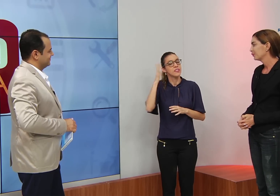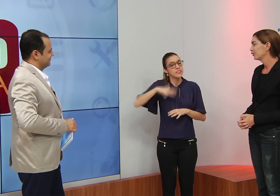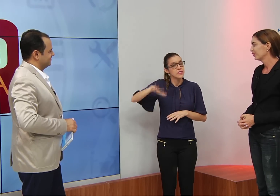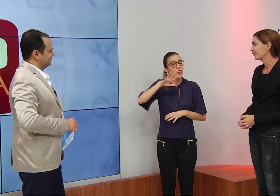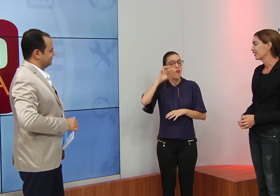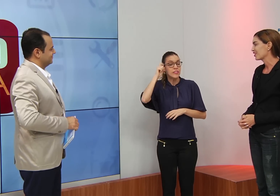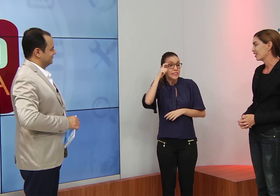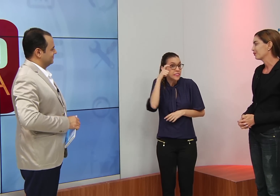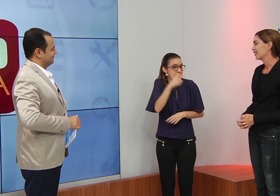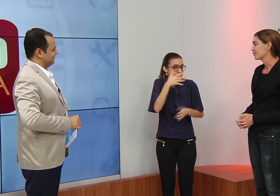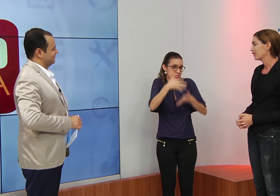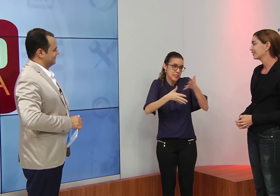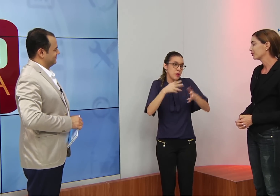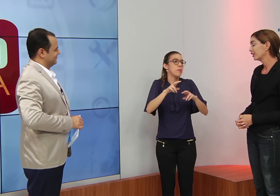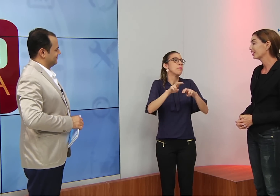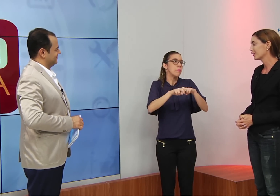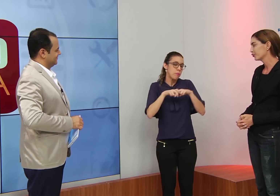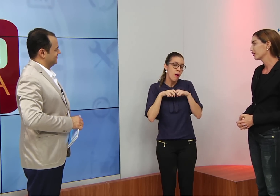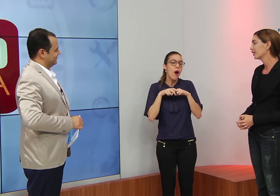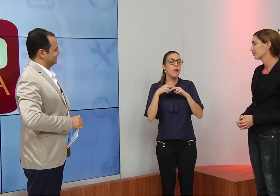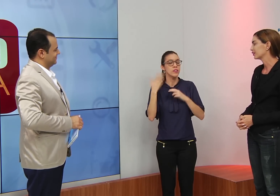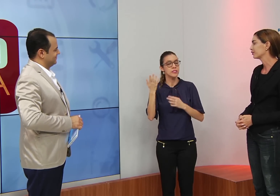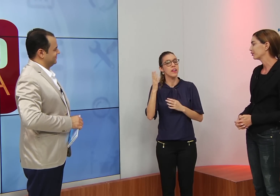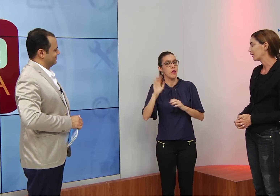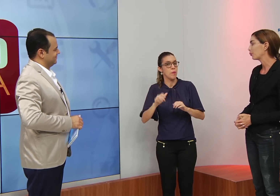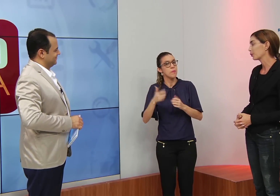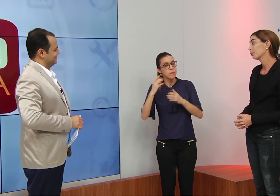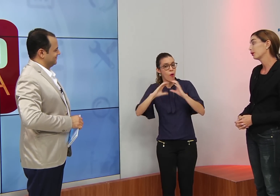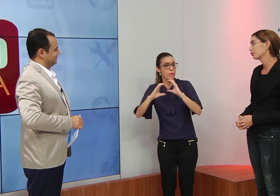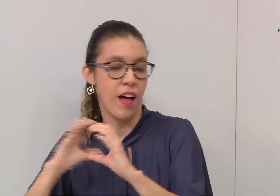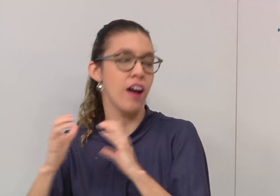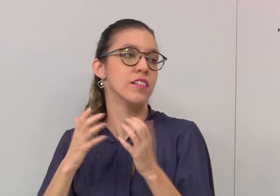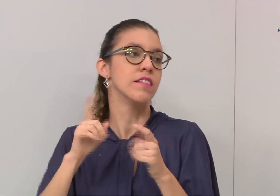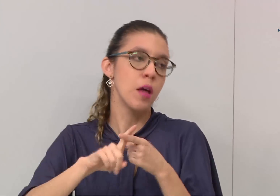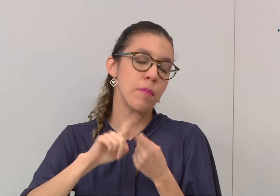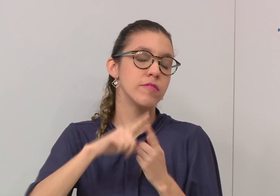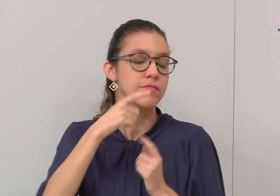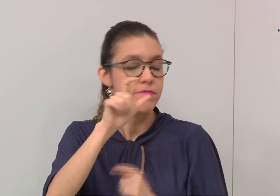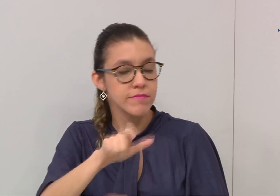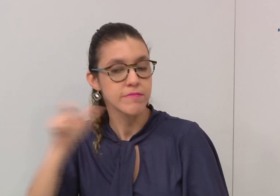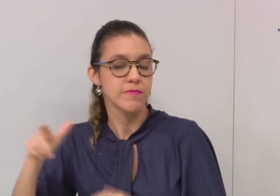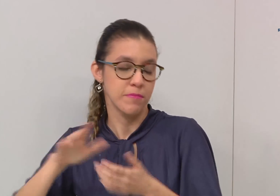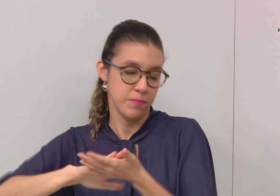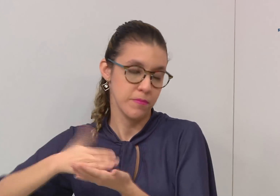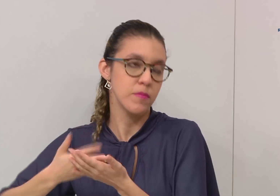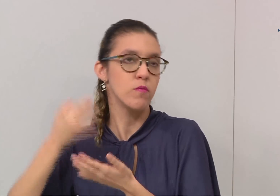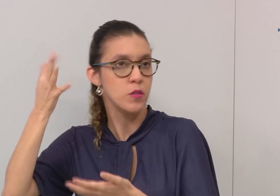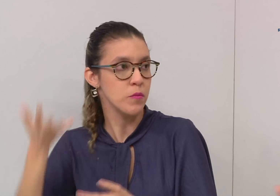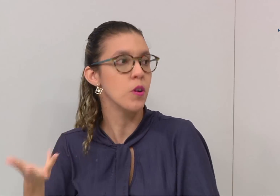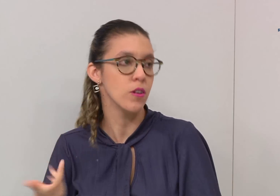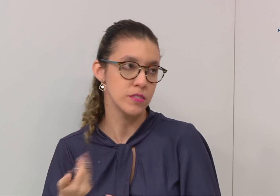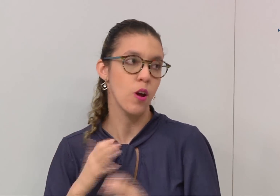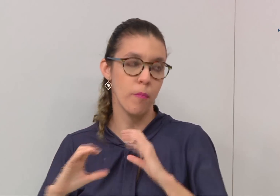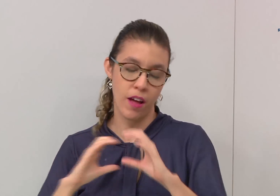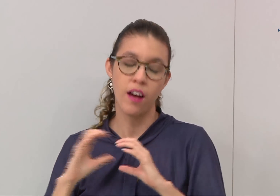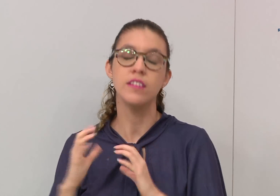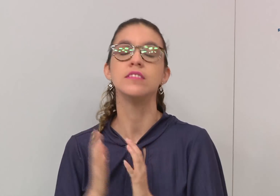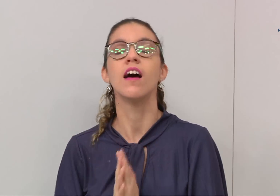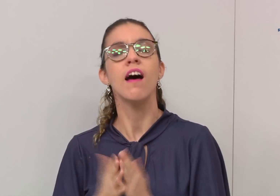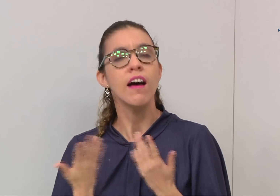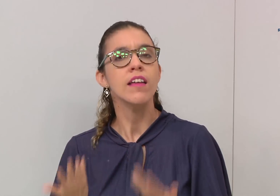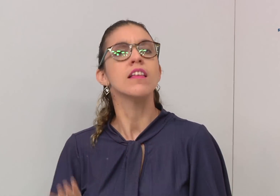diminuiu, né, já mais. Mas o interesse foi grande. Foi a procura desses cursos, né, para se tornar essa comunicação